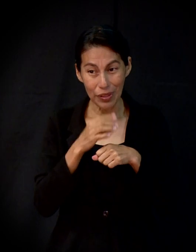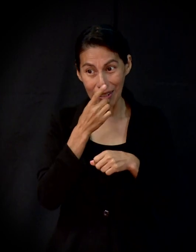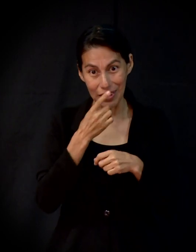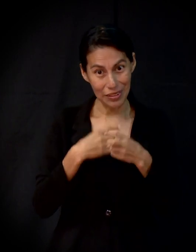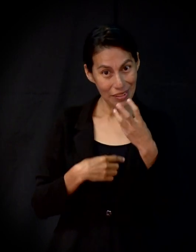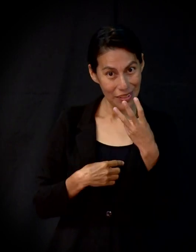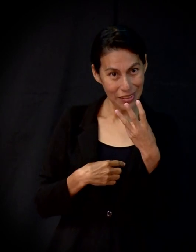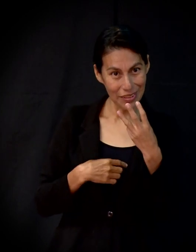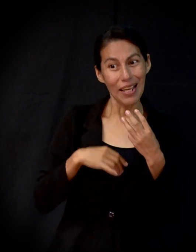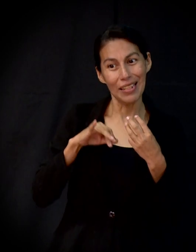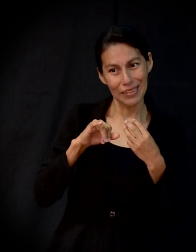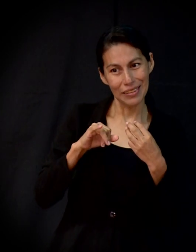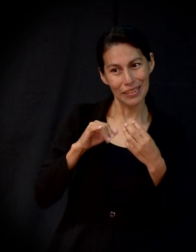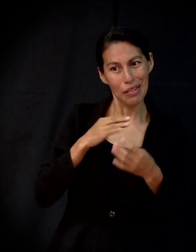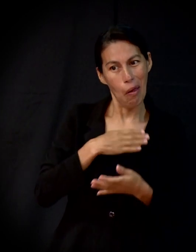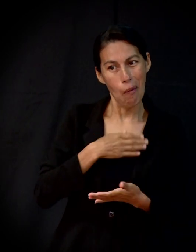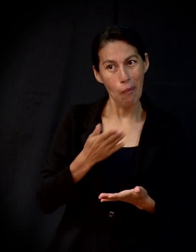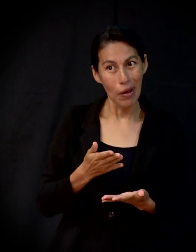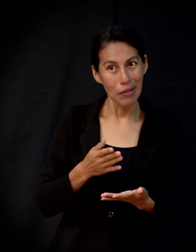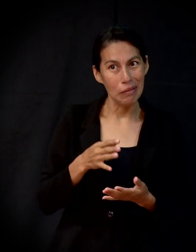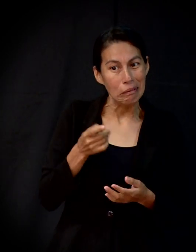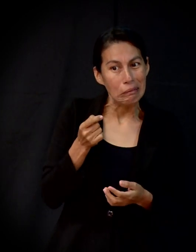tres.